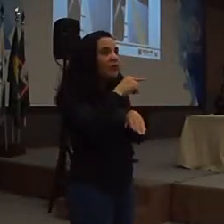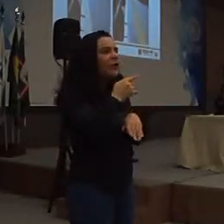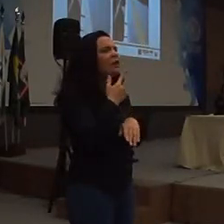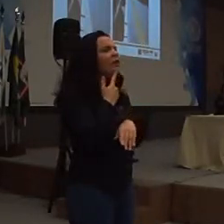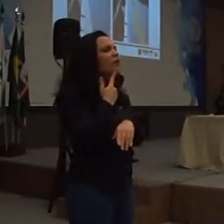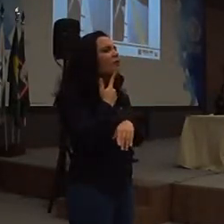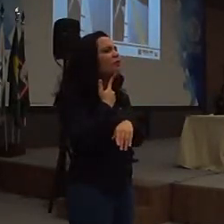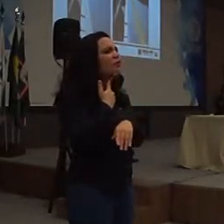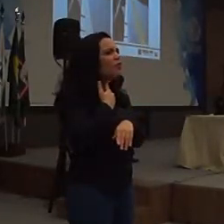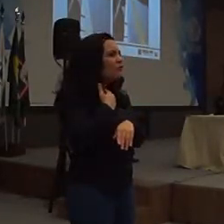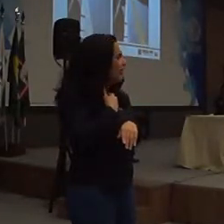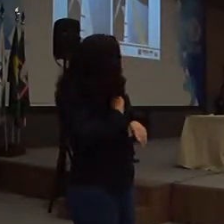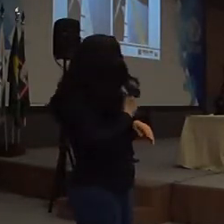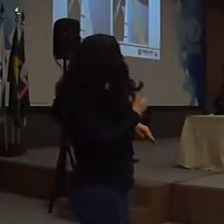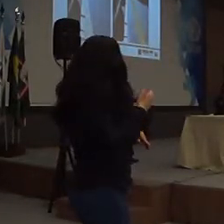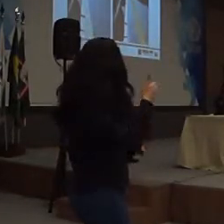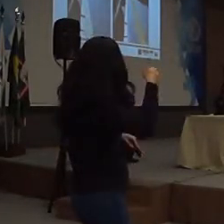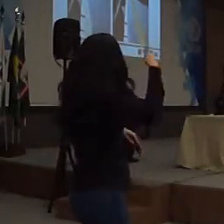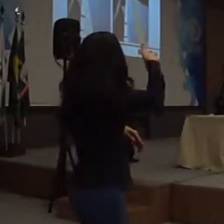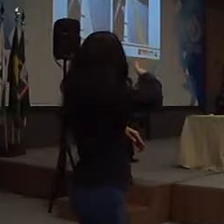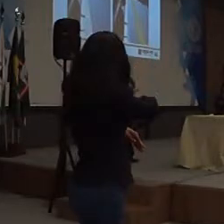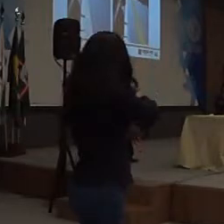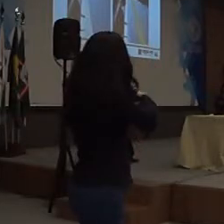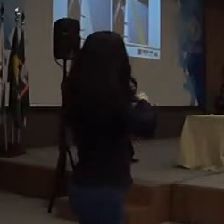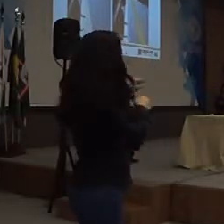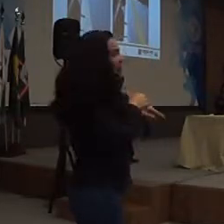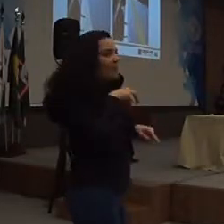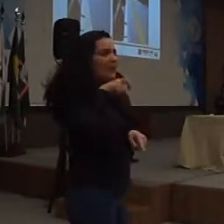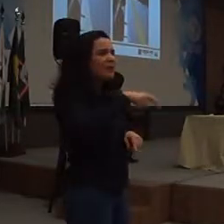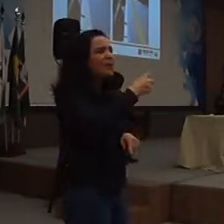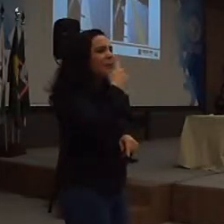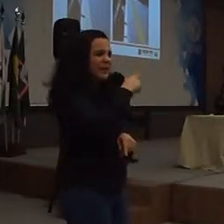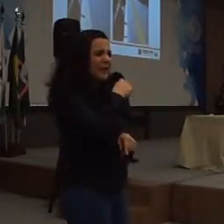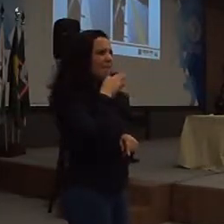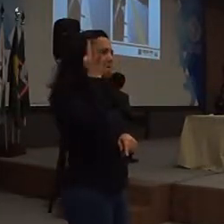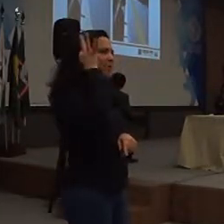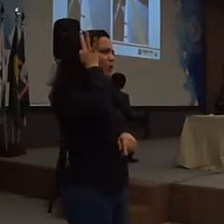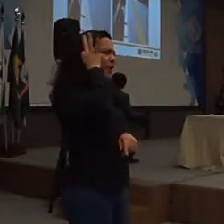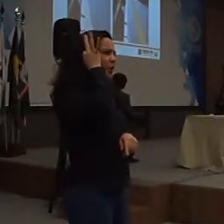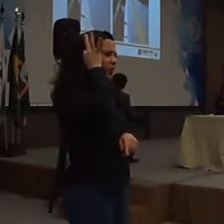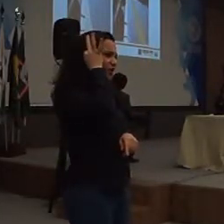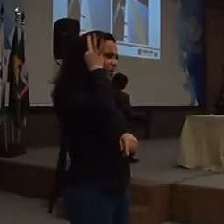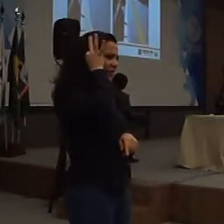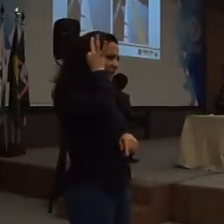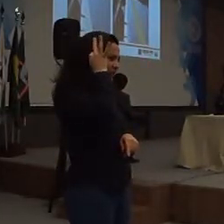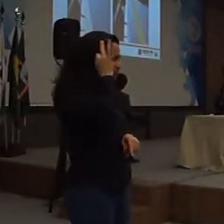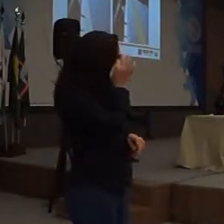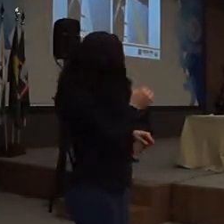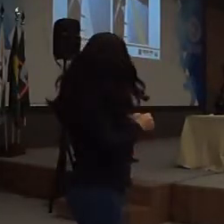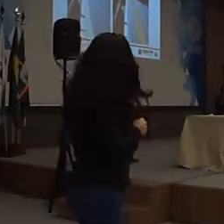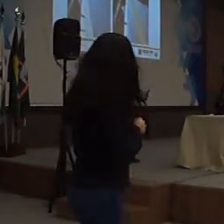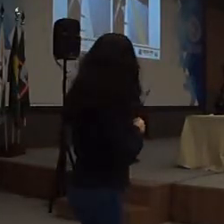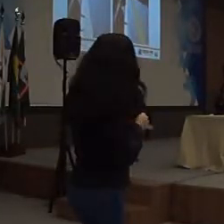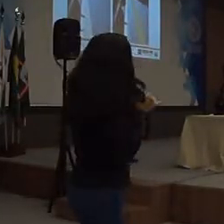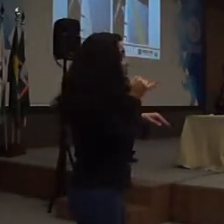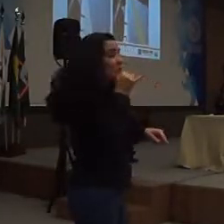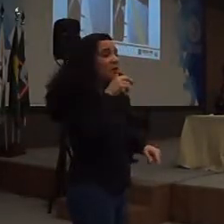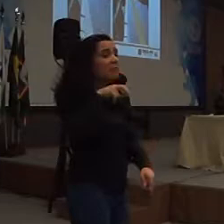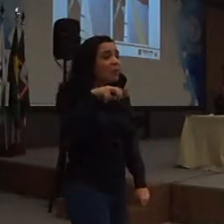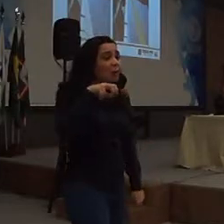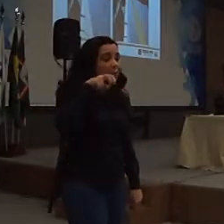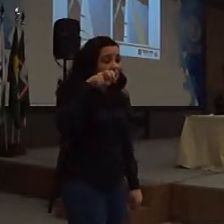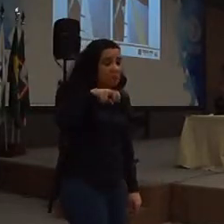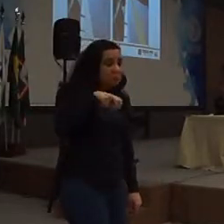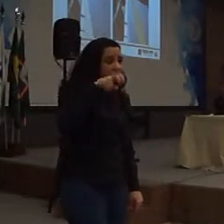lá no final de semana para passar na calçada dele. Porque você consegue passear quatro quadras dentro